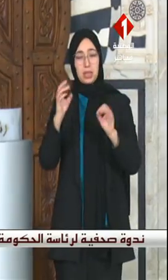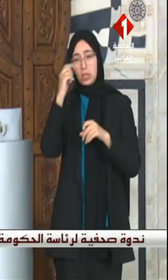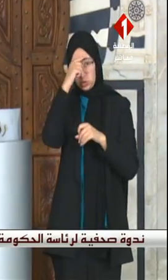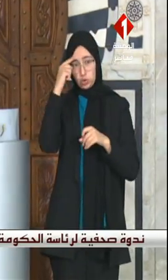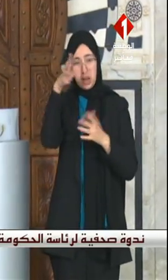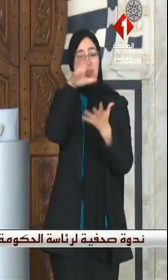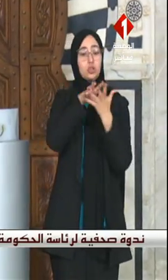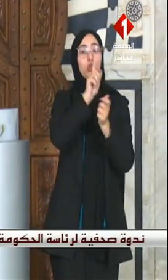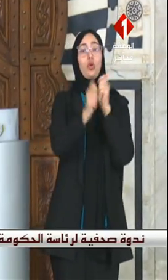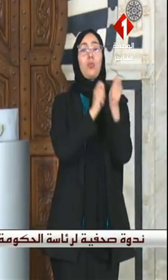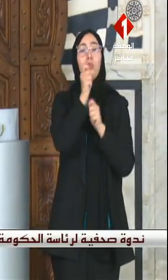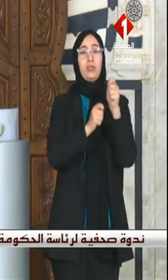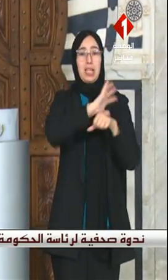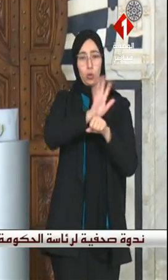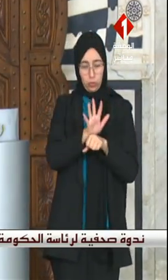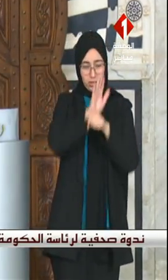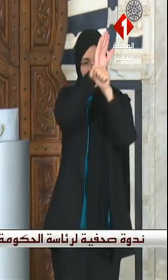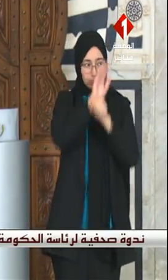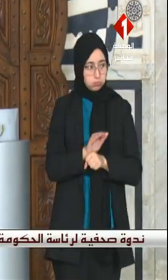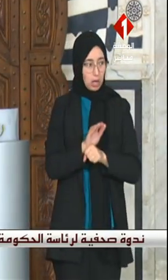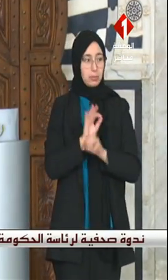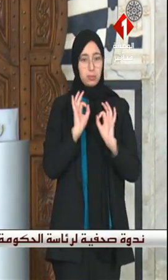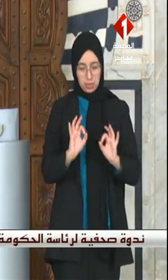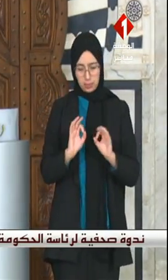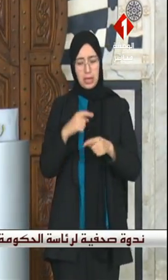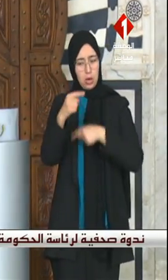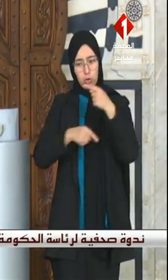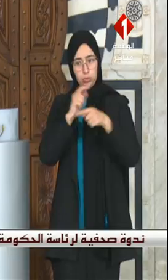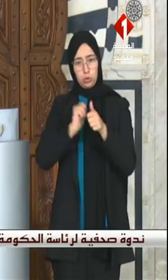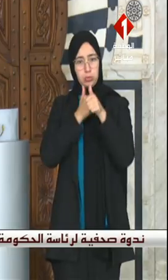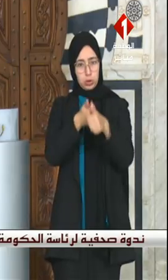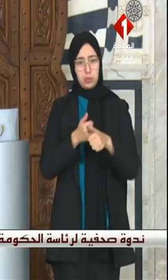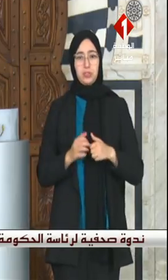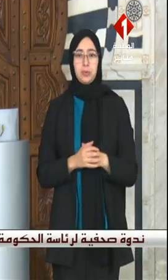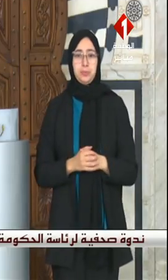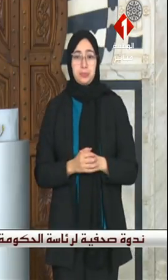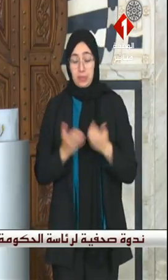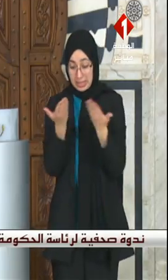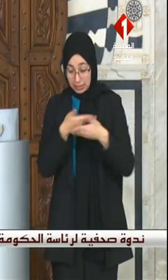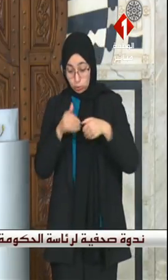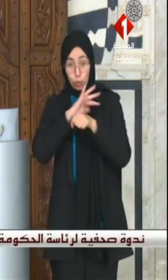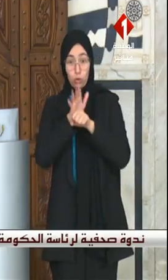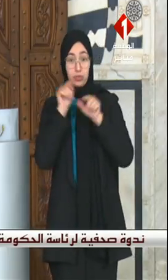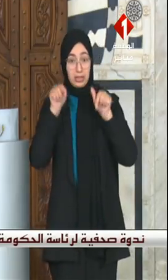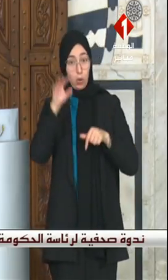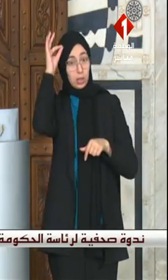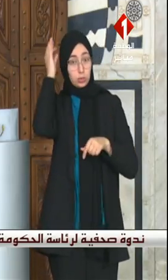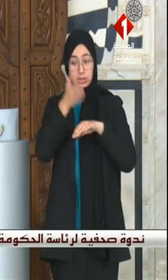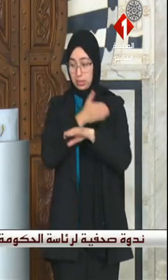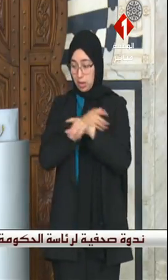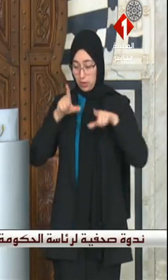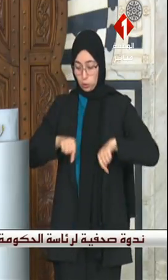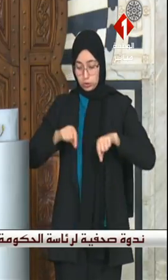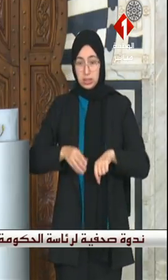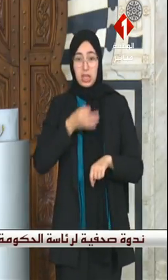عندهم لي سونتر هذا باش يتكفلوا بالمرضى، واكيد فما متابعة للموضوع هذايا. بالنسبة للوضع الوبائي كما تفضل وقال